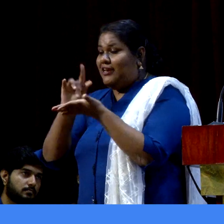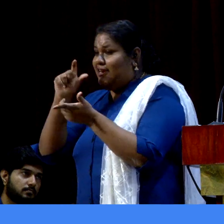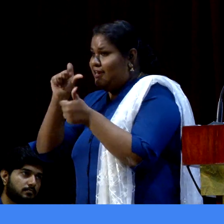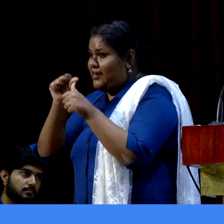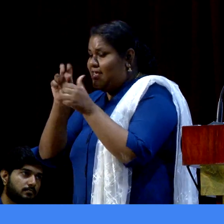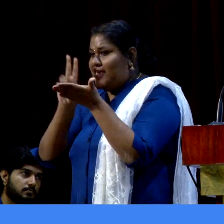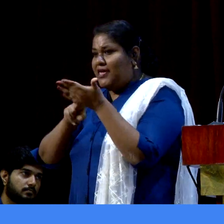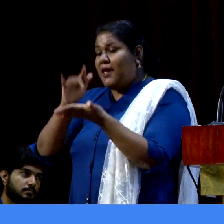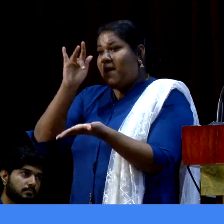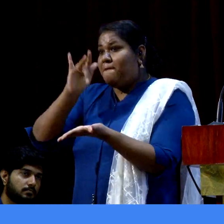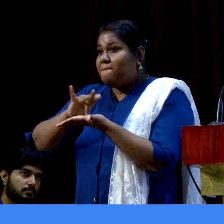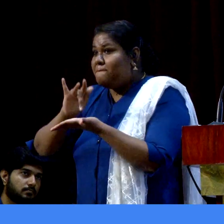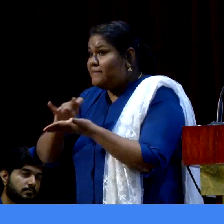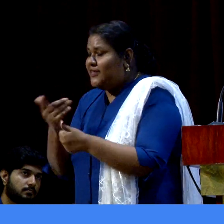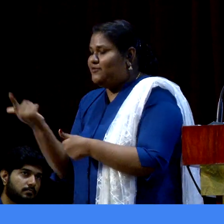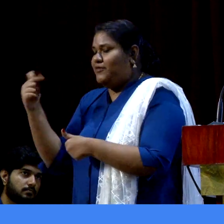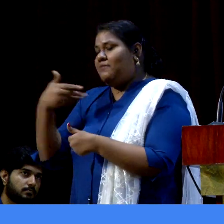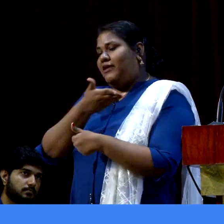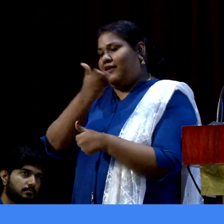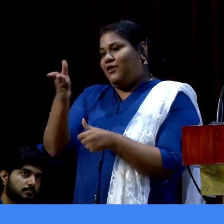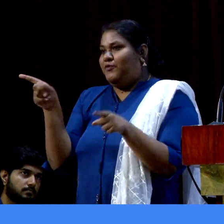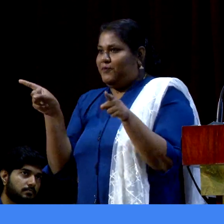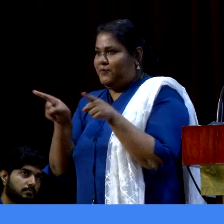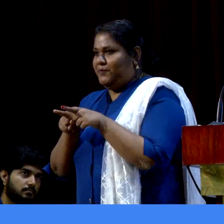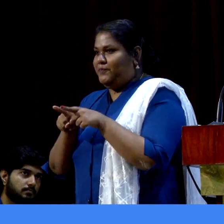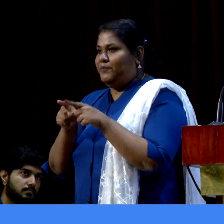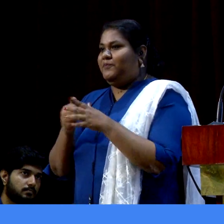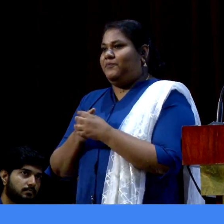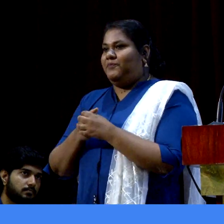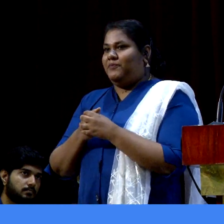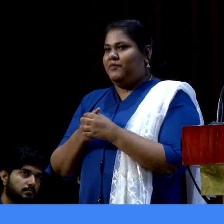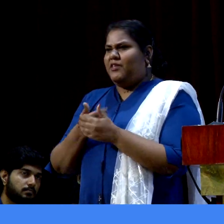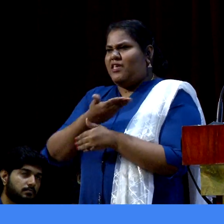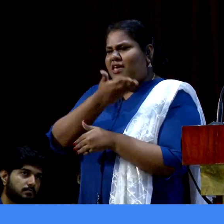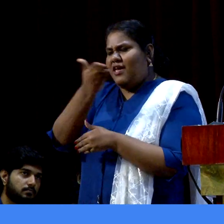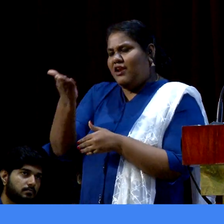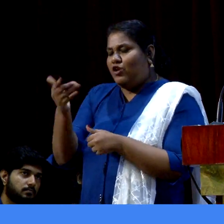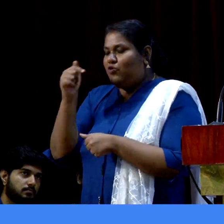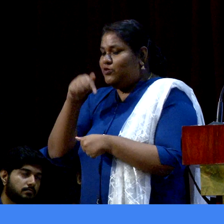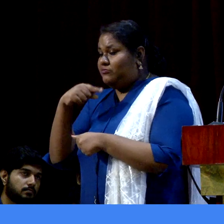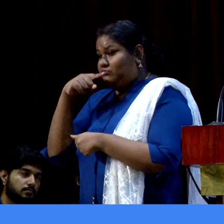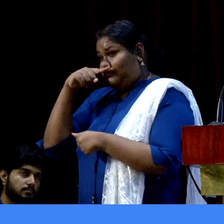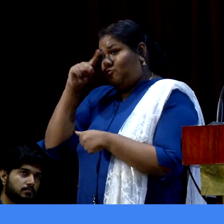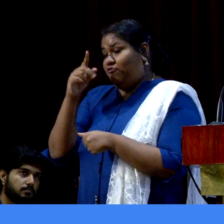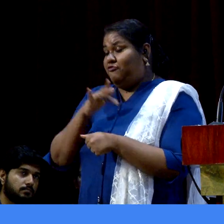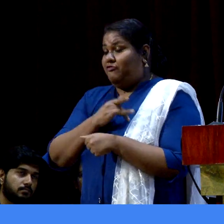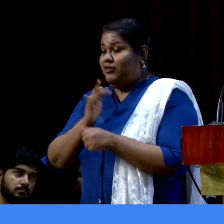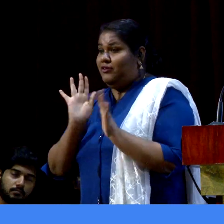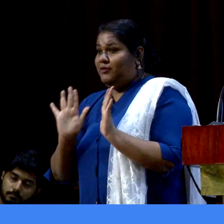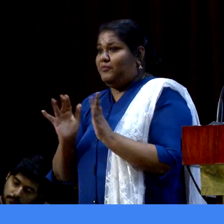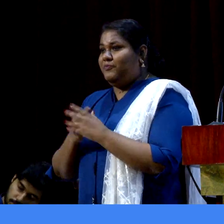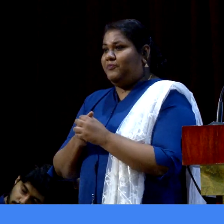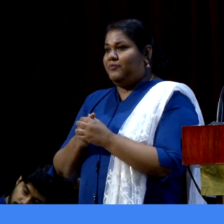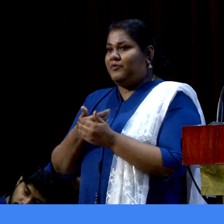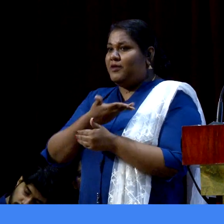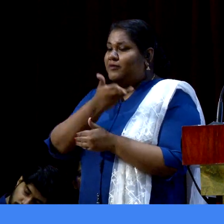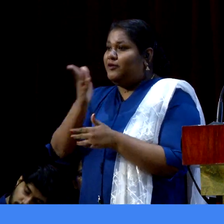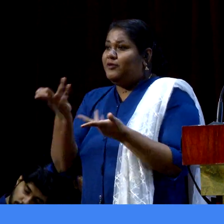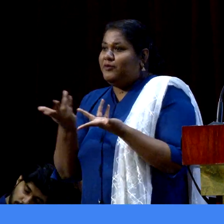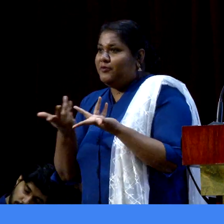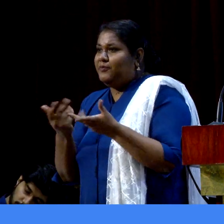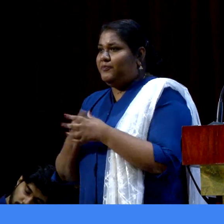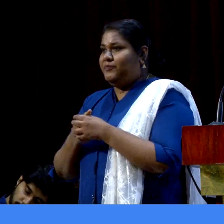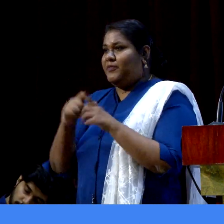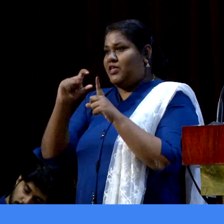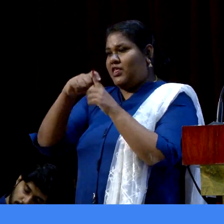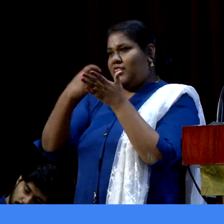ஸோ வி ஆர் டிராவிடியன். ஸோ ஐ ஃபீல் எவ்ரிபடி வில் ஃபீல் ப்ரவுட் அபவுட் இட். நாம் எல்லோரும்